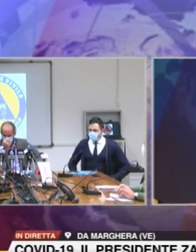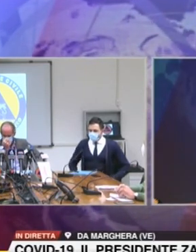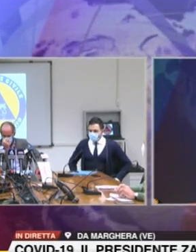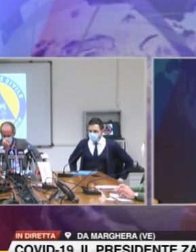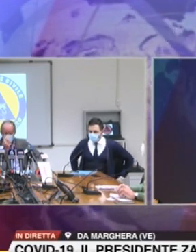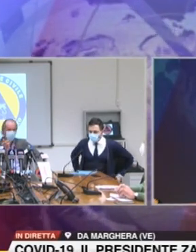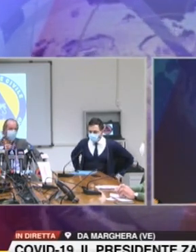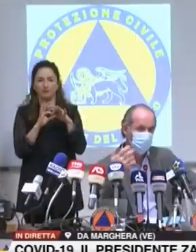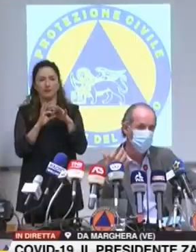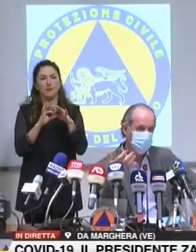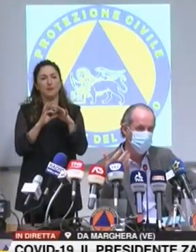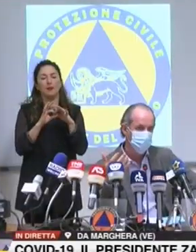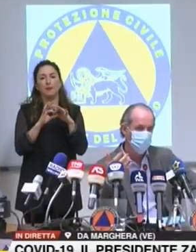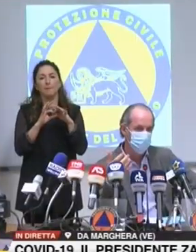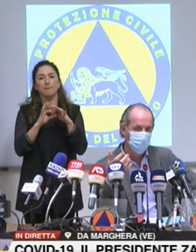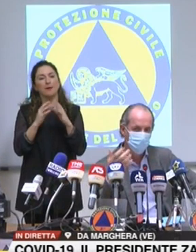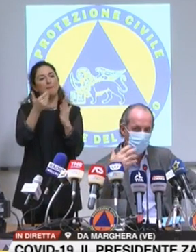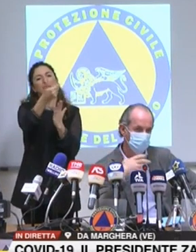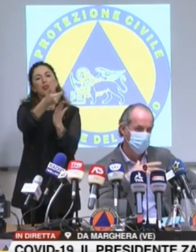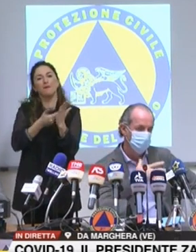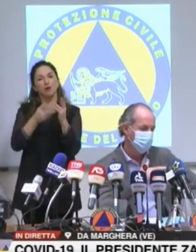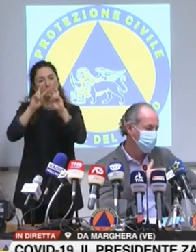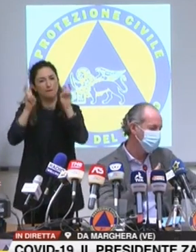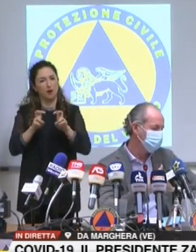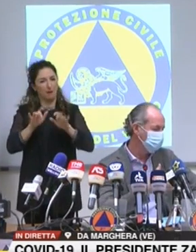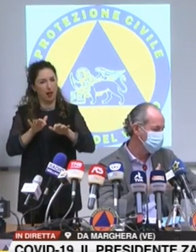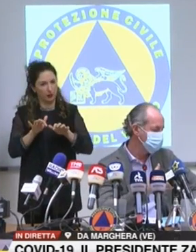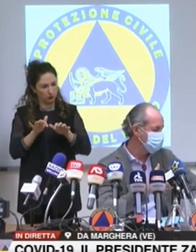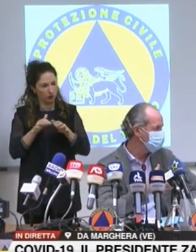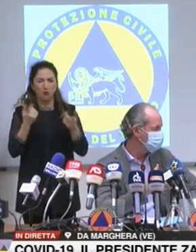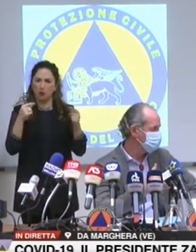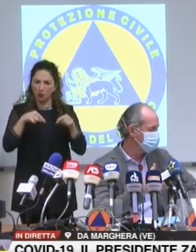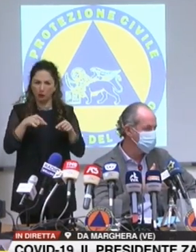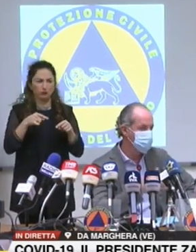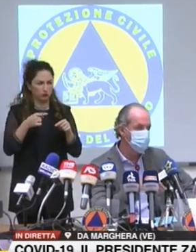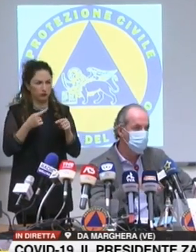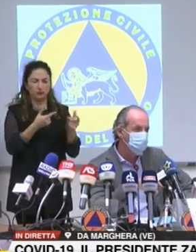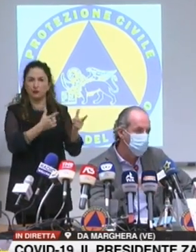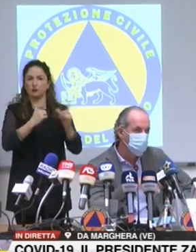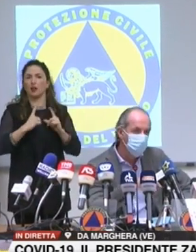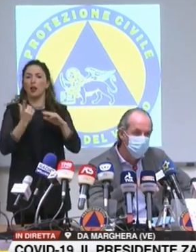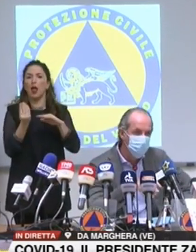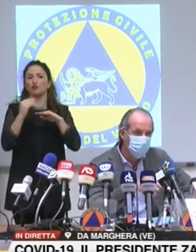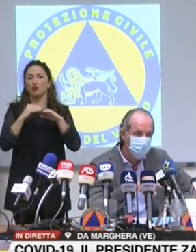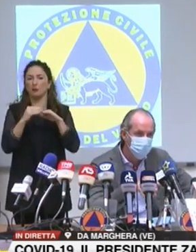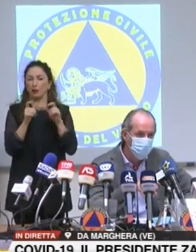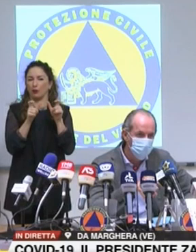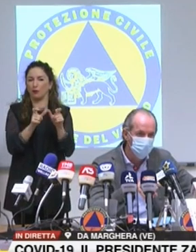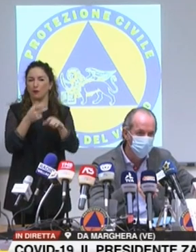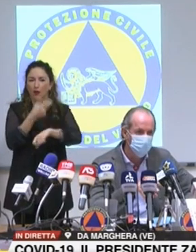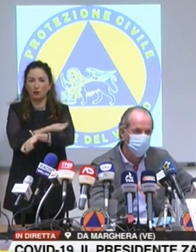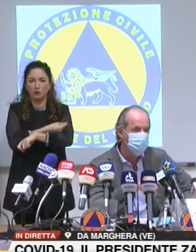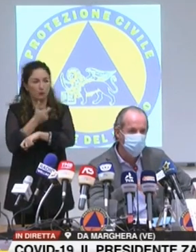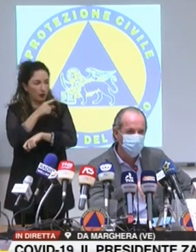Mongilio, rispetto alle piattaforme, al nostro sistema informatico, in particolar modo oggi ci dà anche l'aggiornamento sui vaccini, perché poi è l'uomo macchina che si